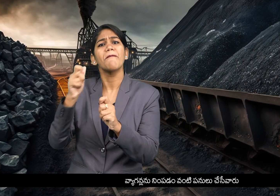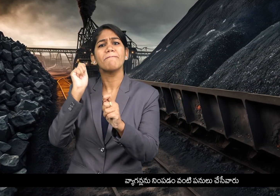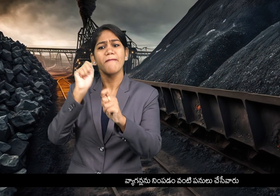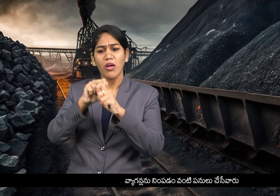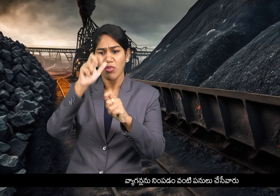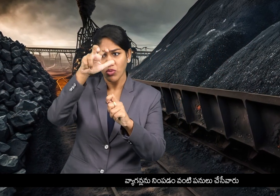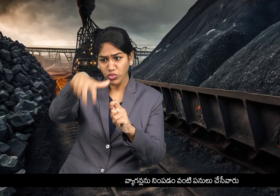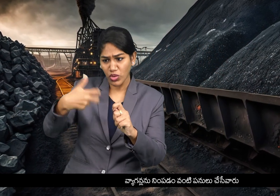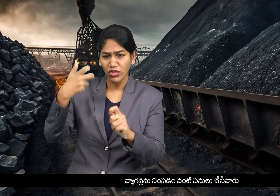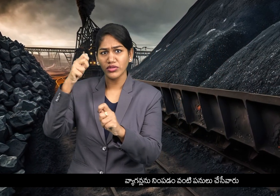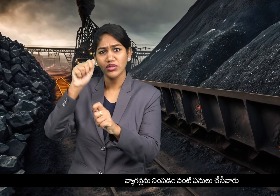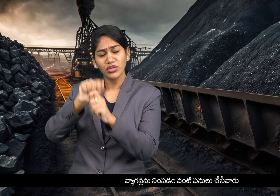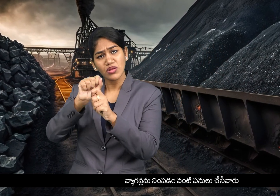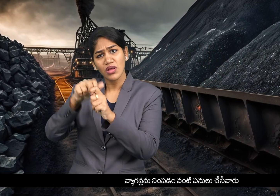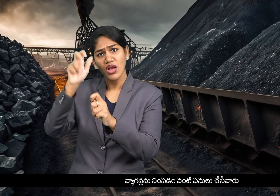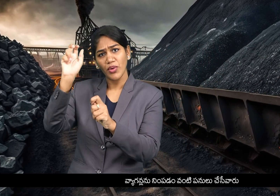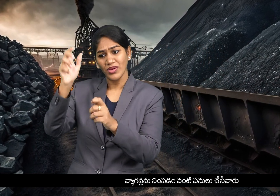వ్యాగన్లను నింపడం వంటి పనులు చేసేవారు.